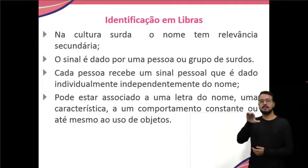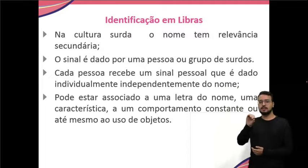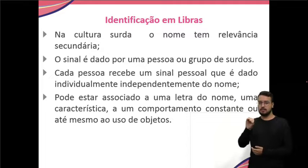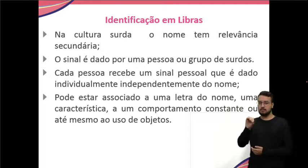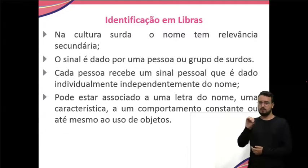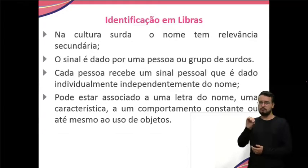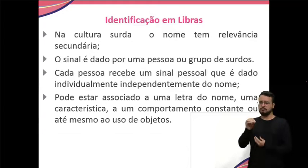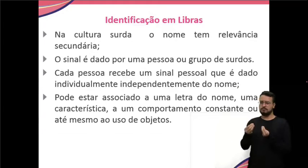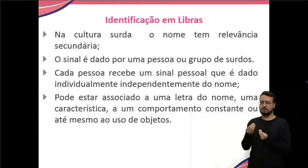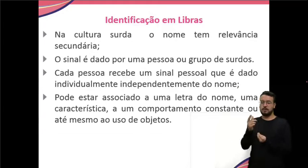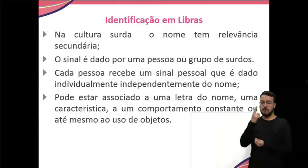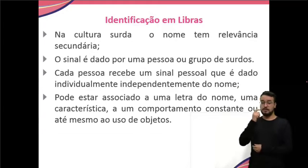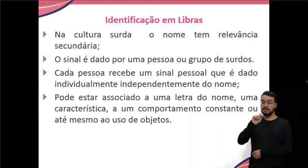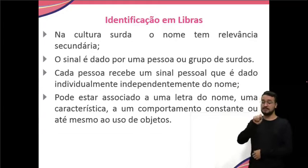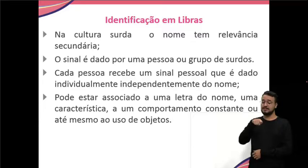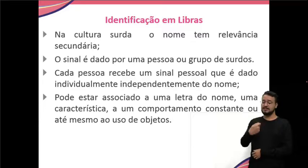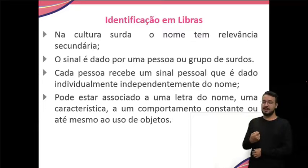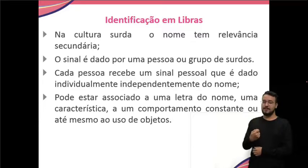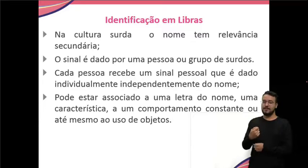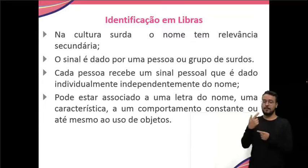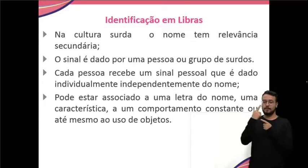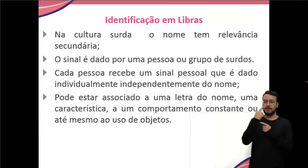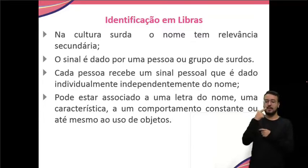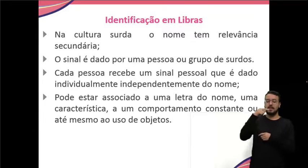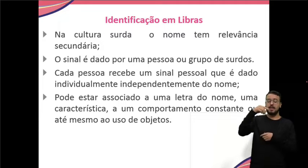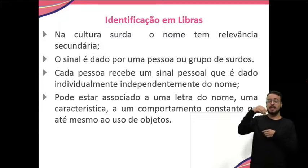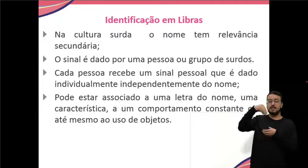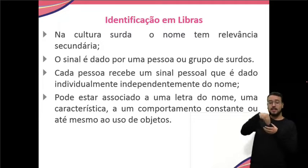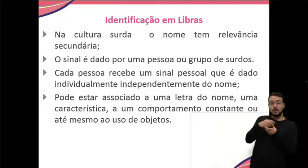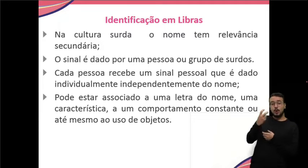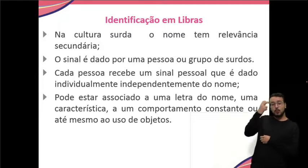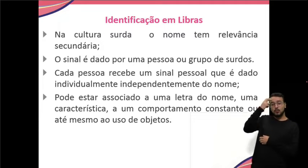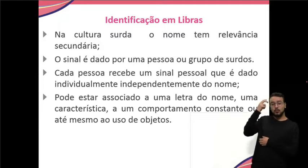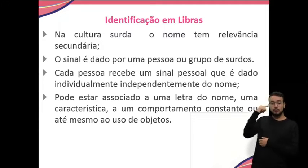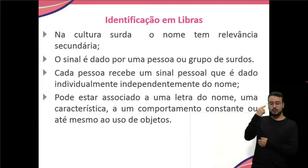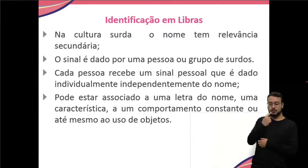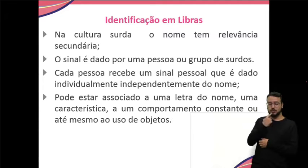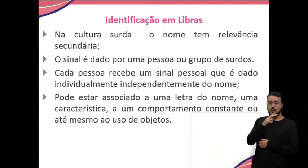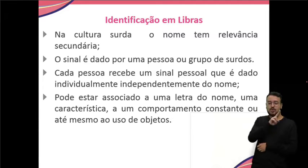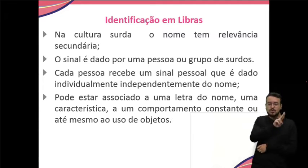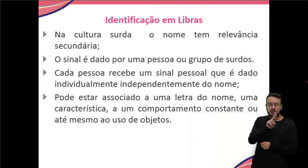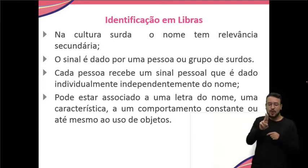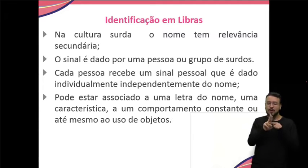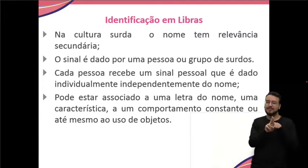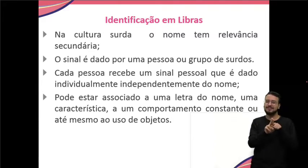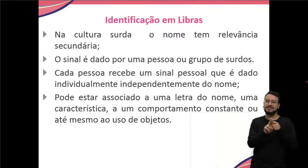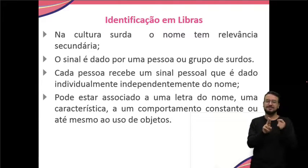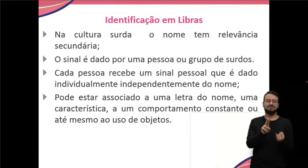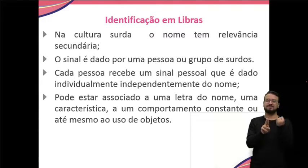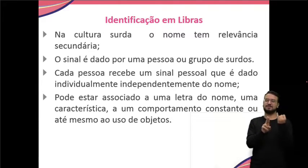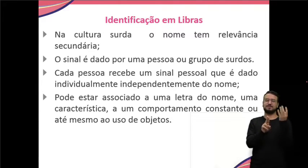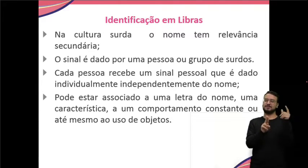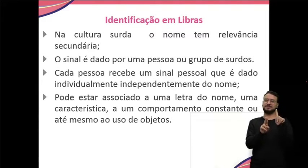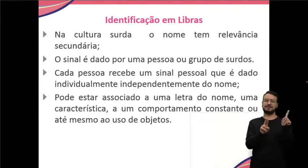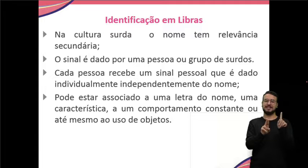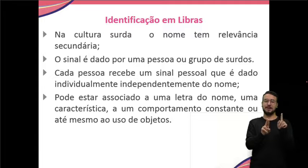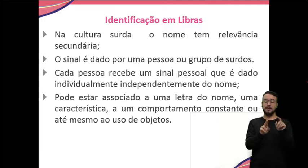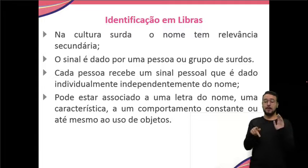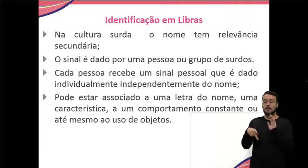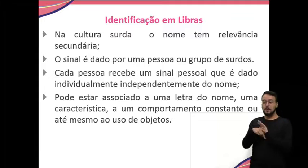surda, o nome tem relevância secundária. Por quê? Porque usamos um sinal. O sinal é dado por uma pessoa ou por um